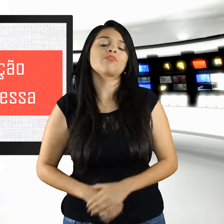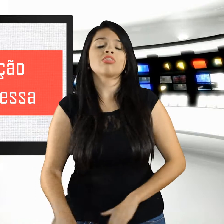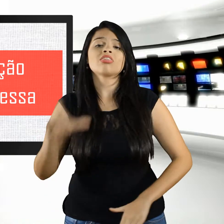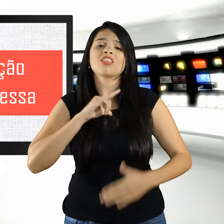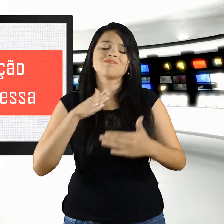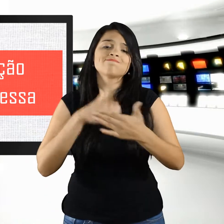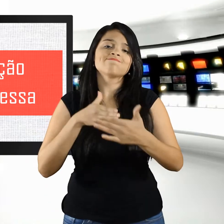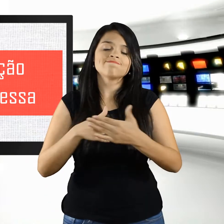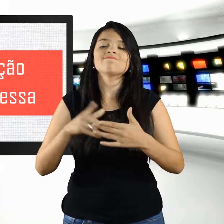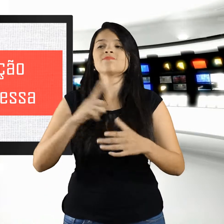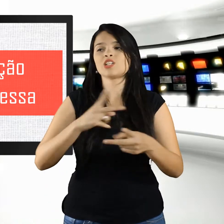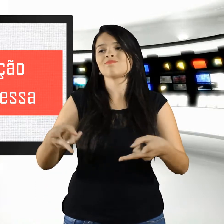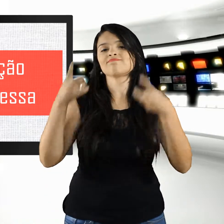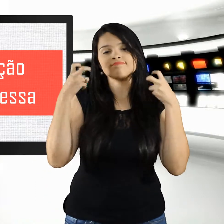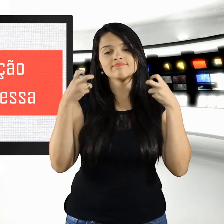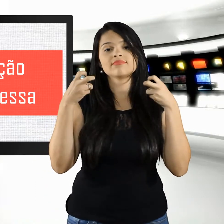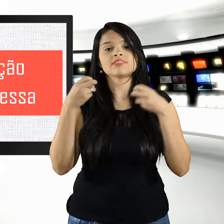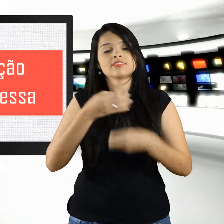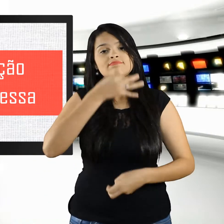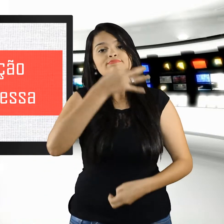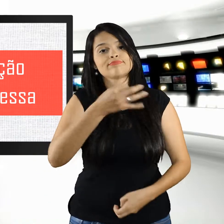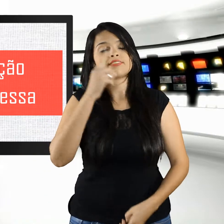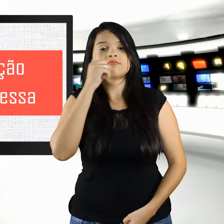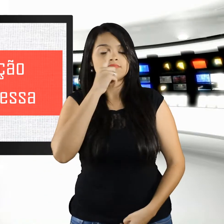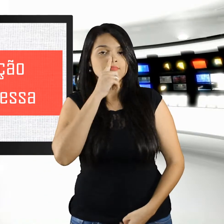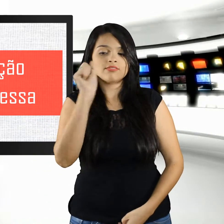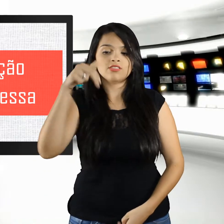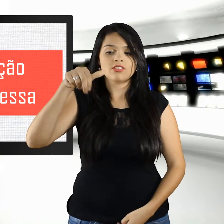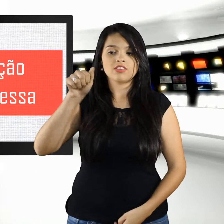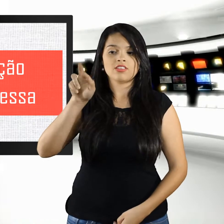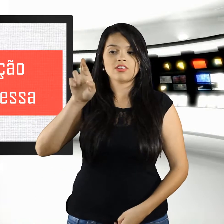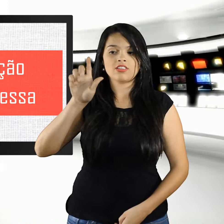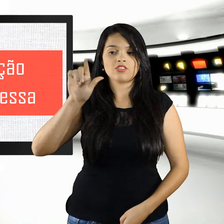que a gente encontra, afirma Ana Regina, representante da FENES.